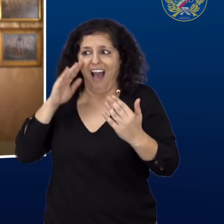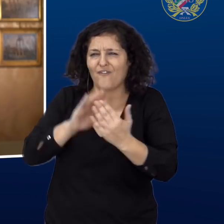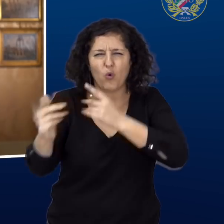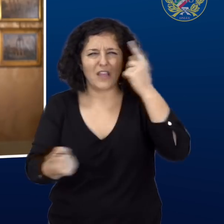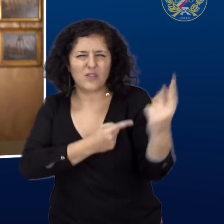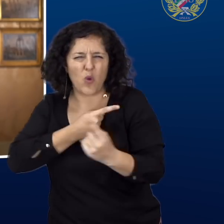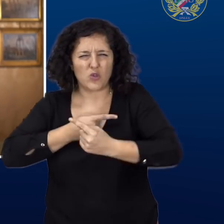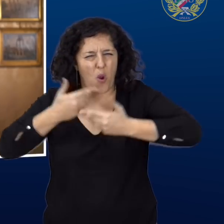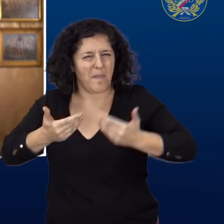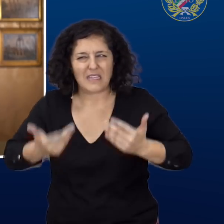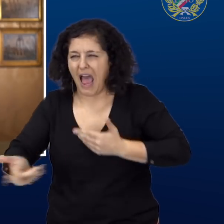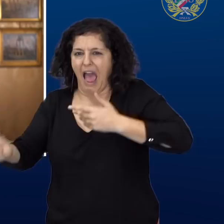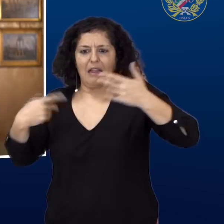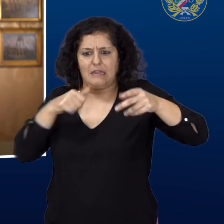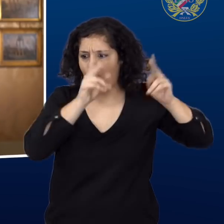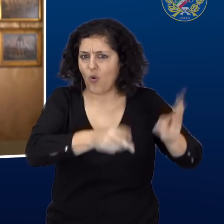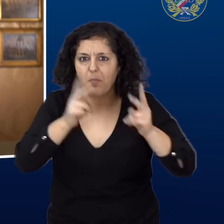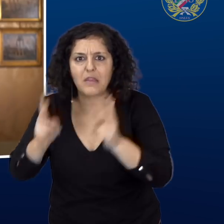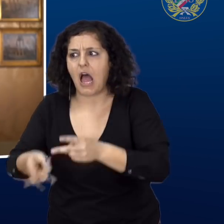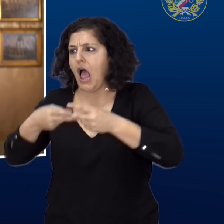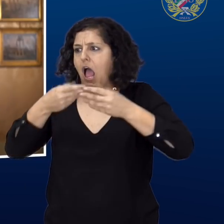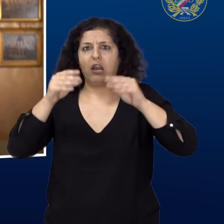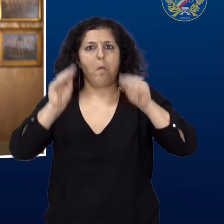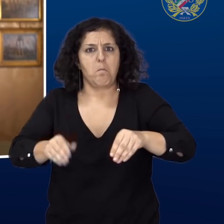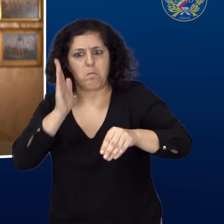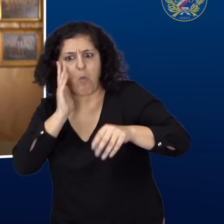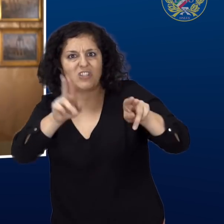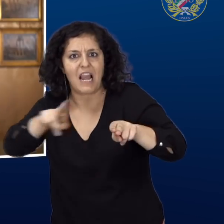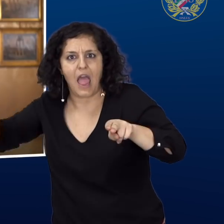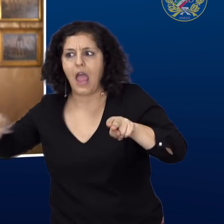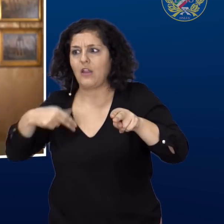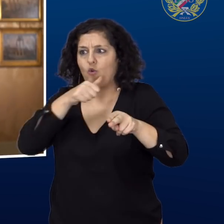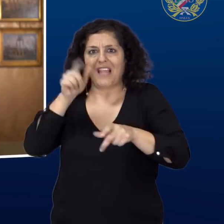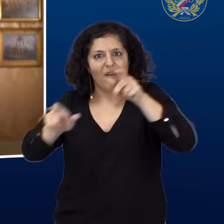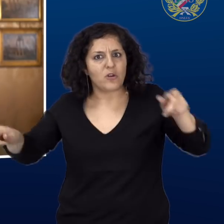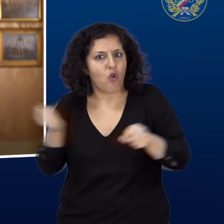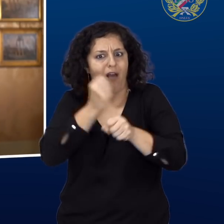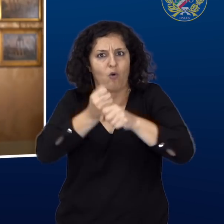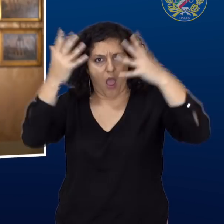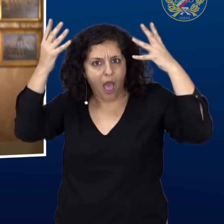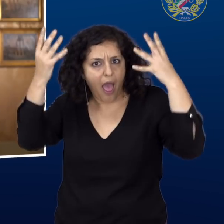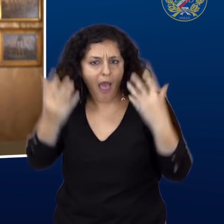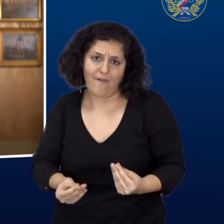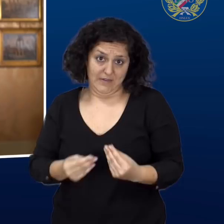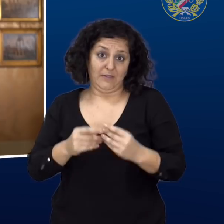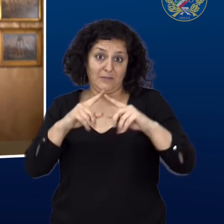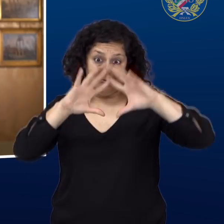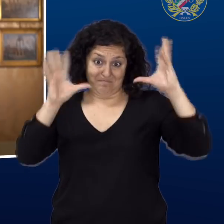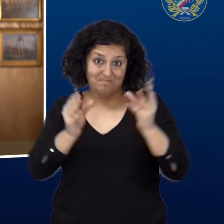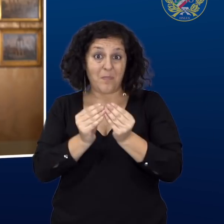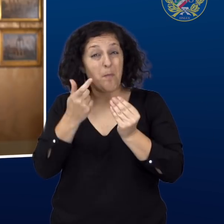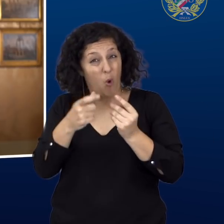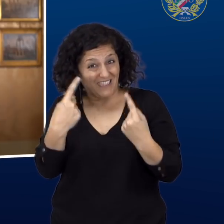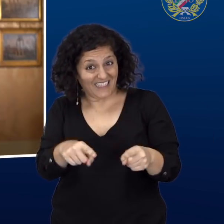'emergenza in termini di strutture, posti letto, risorse umane e richiesti. Per questa ragione il Ministro della Salute e